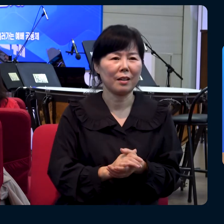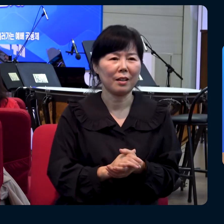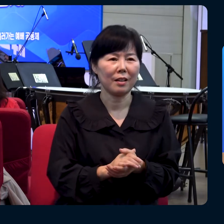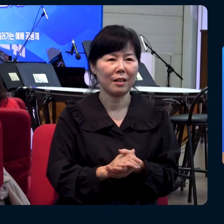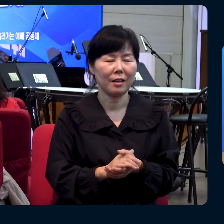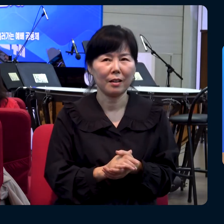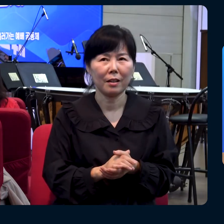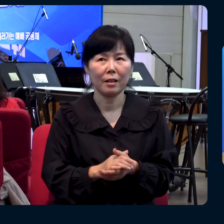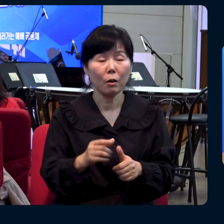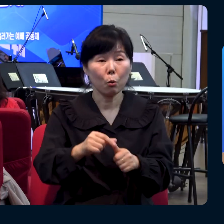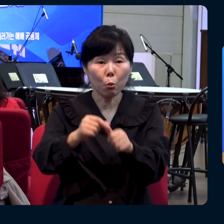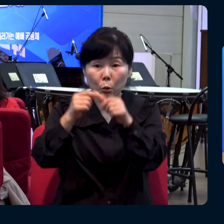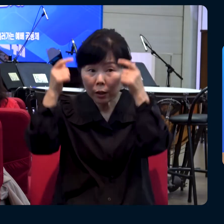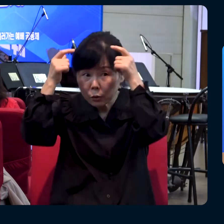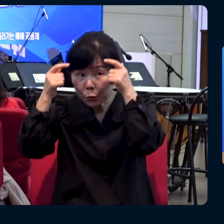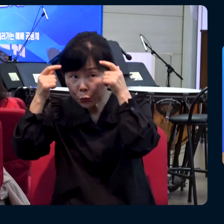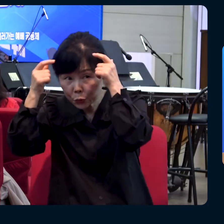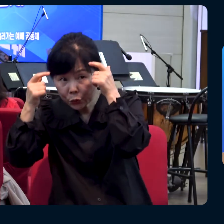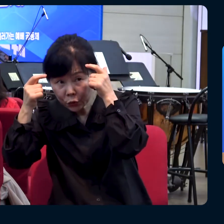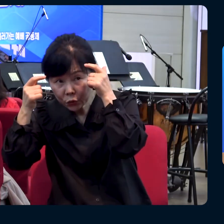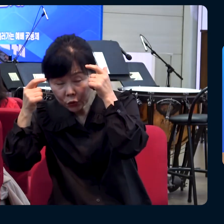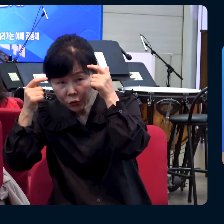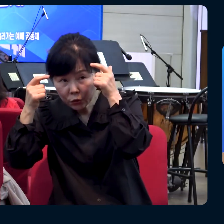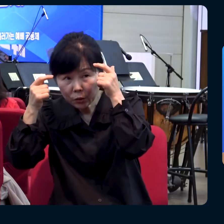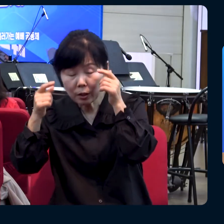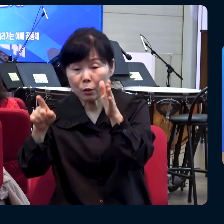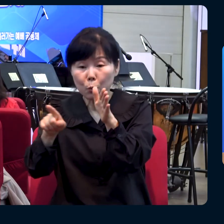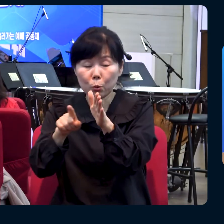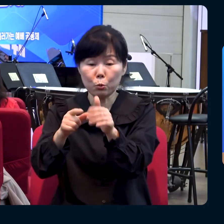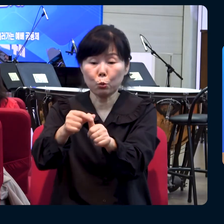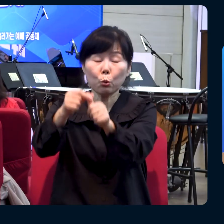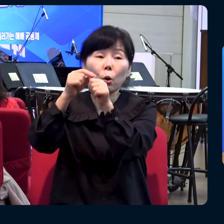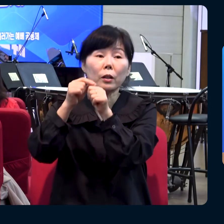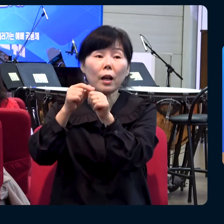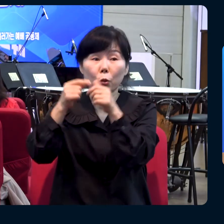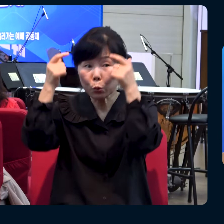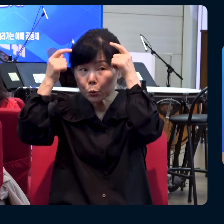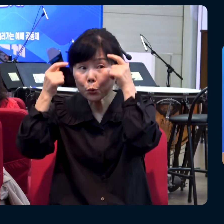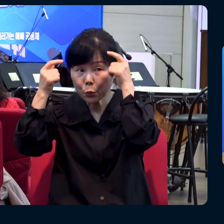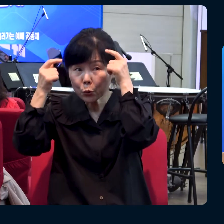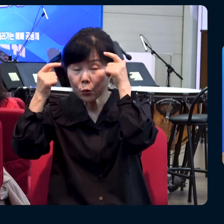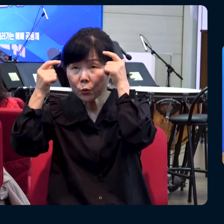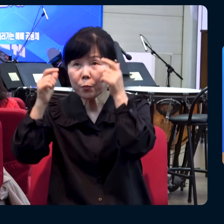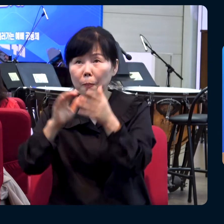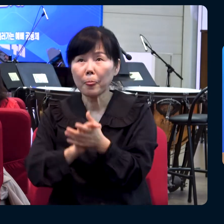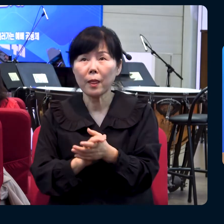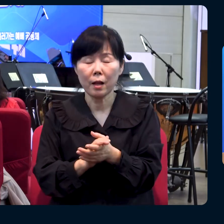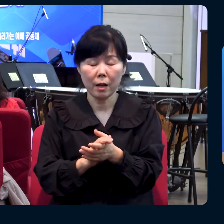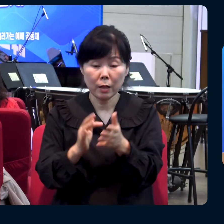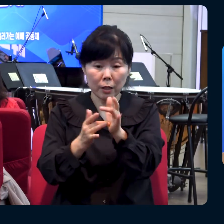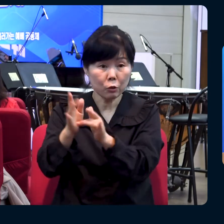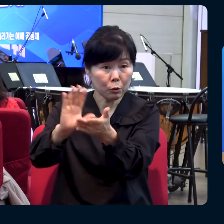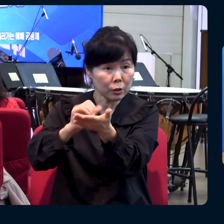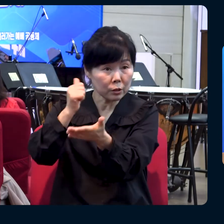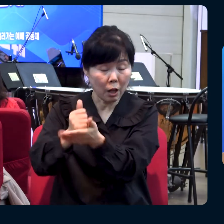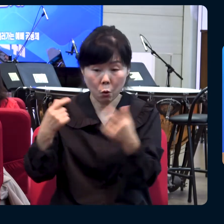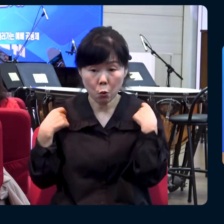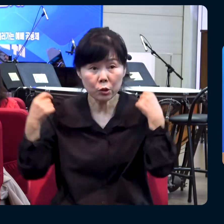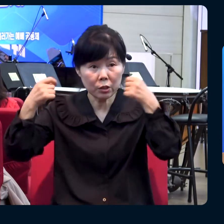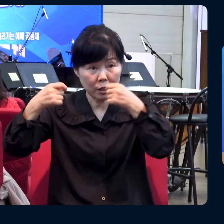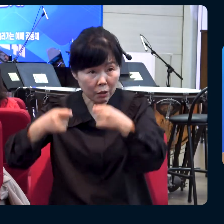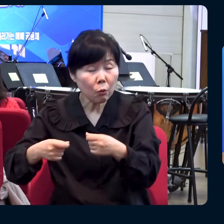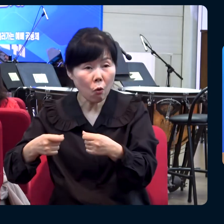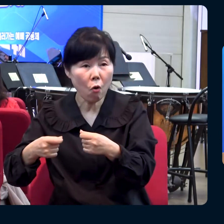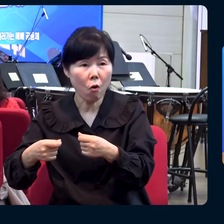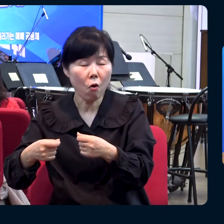구원의 투구를 매일 쓰시기 바랍니다. 믿음에 여러분 의에 흉배를 붙이기 바랍니다. 그리스도의 의로 옷 입어서 정죄를